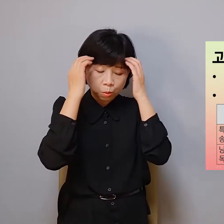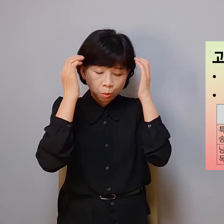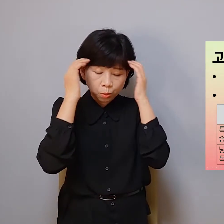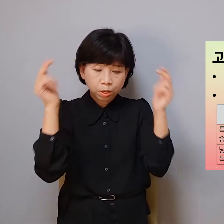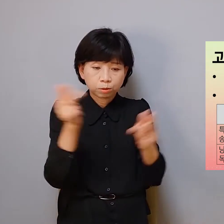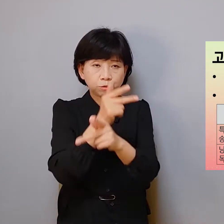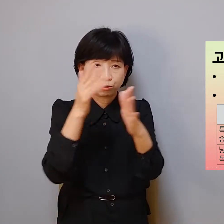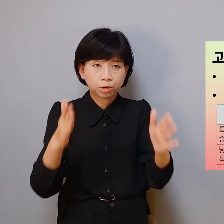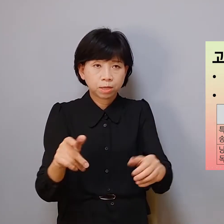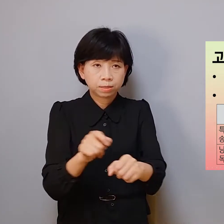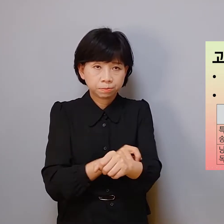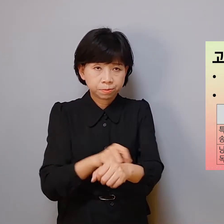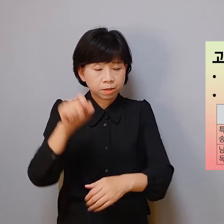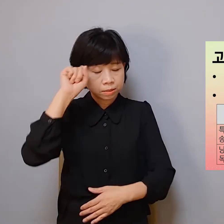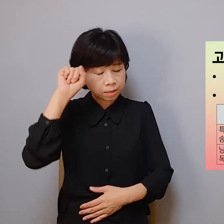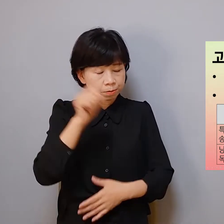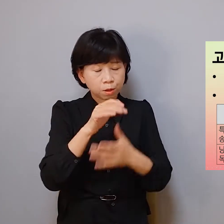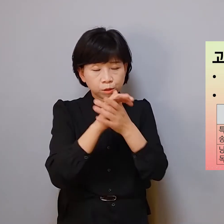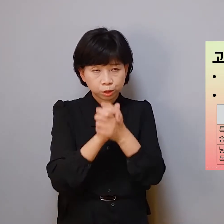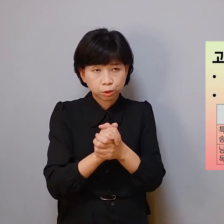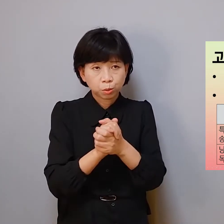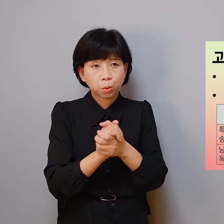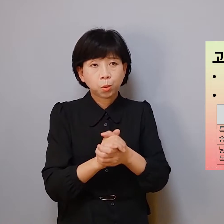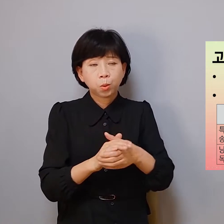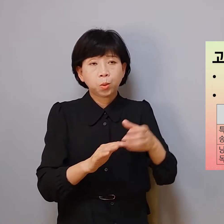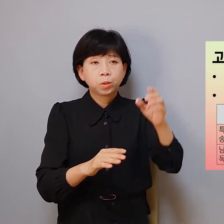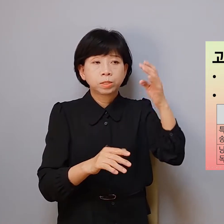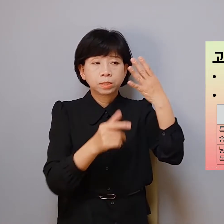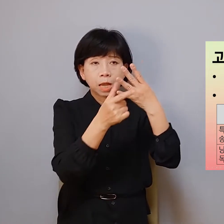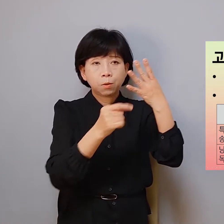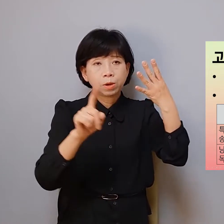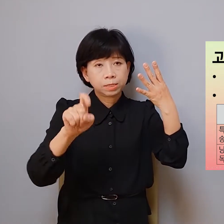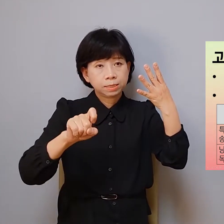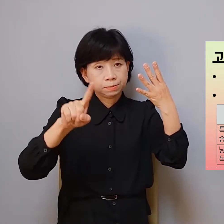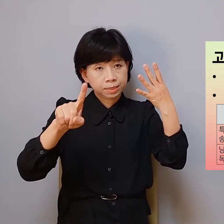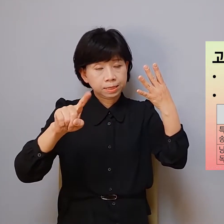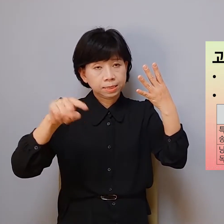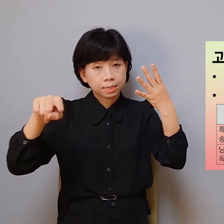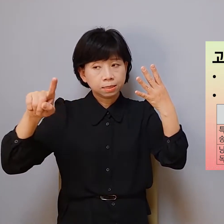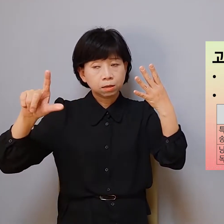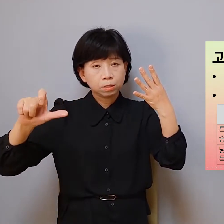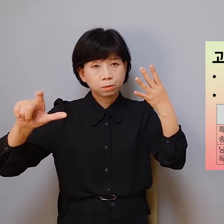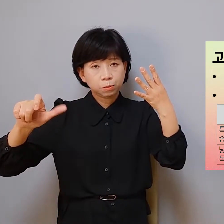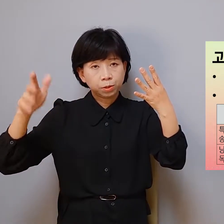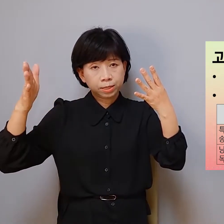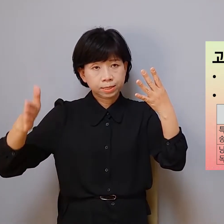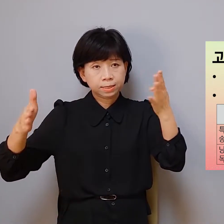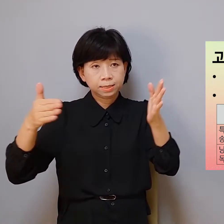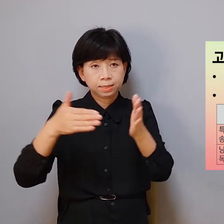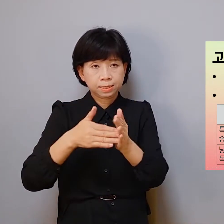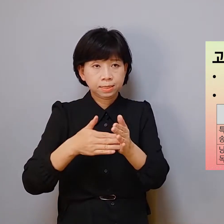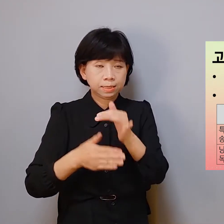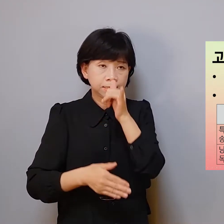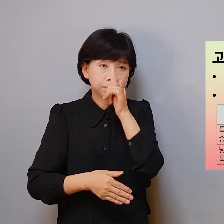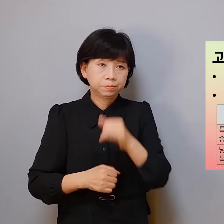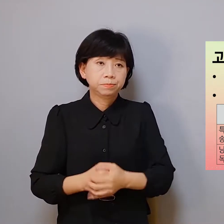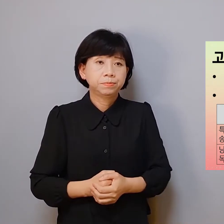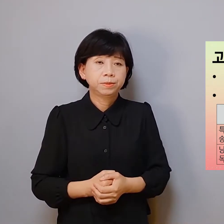고난 주간 특별 새벽 기도회가 11월 월요일부터 15일 금요일까지